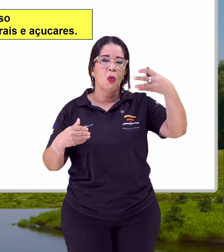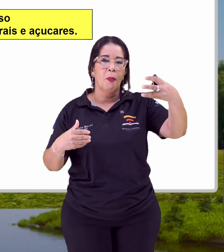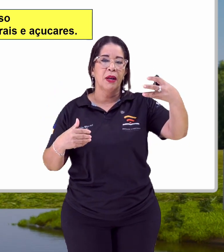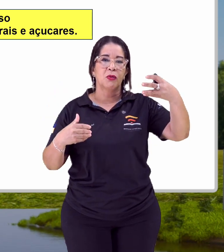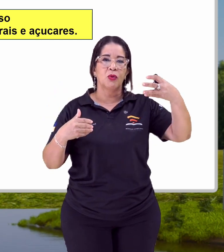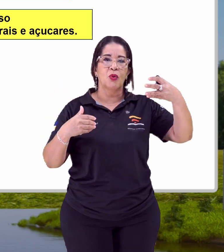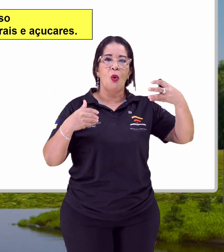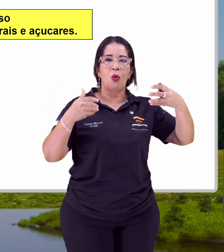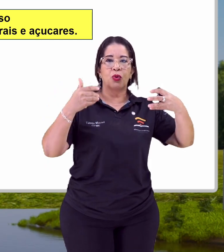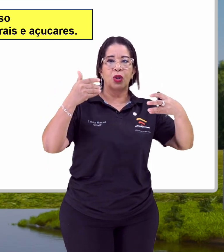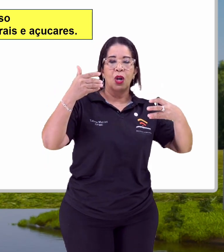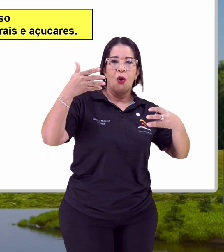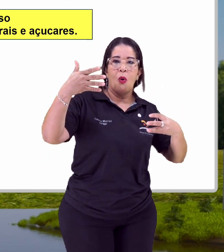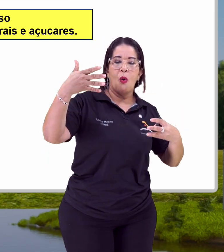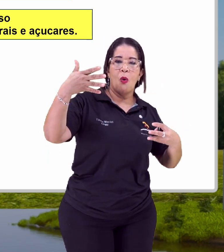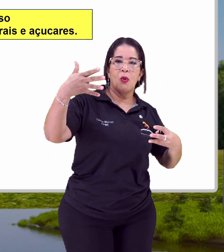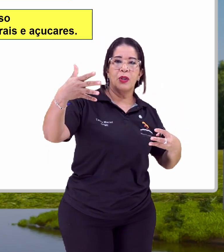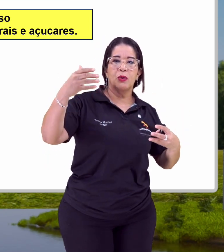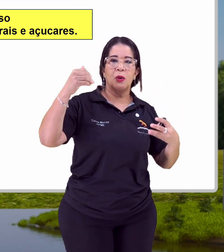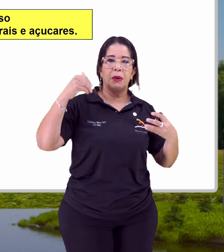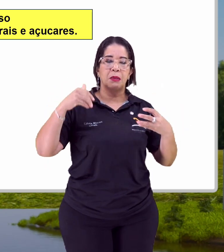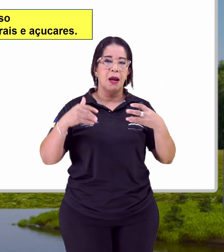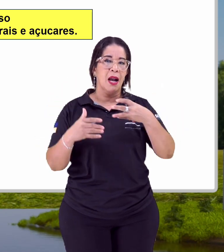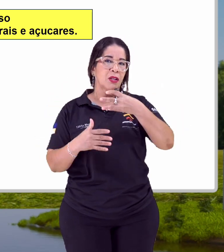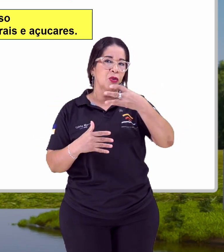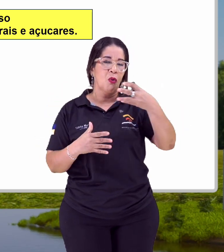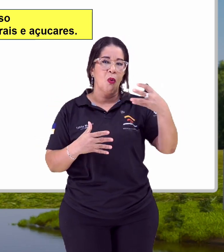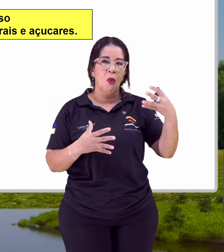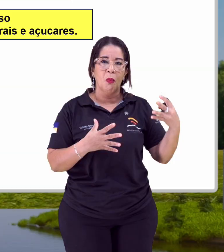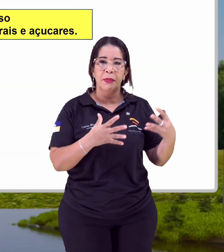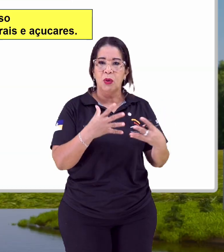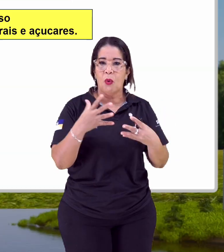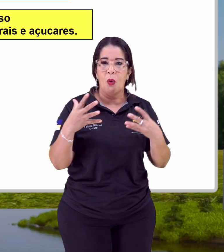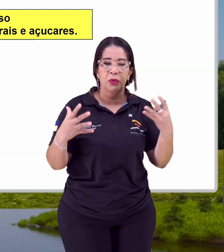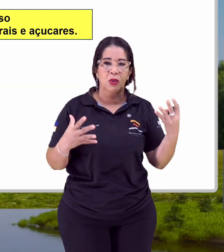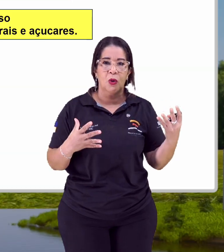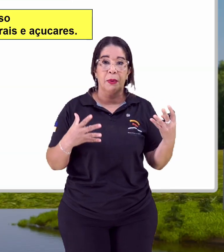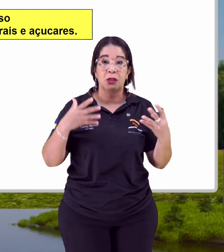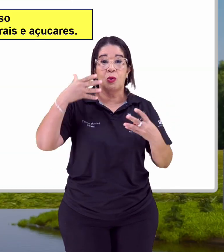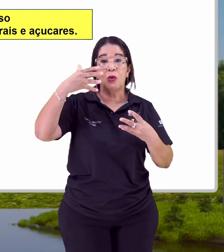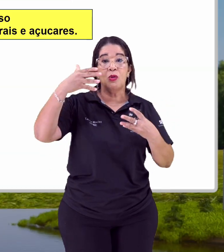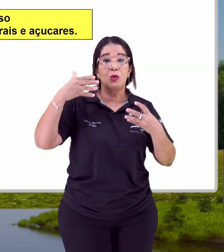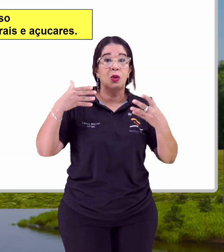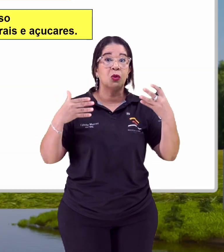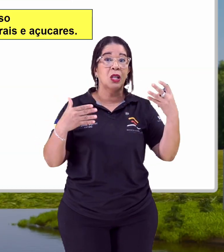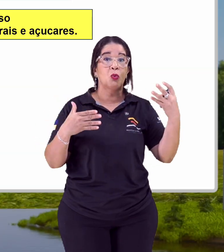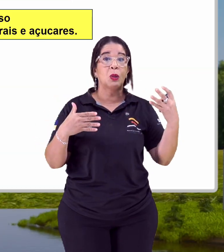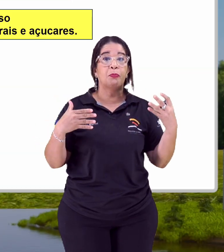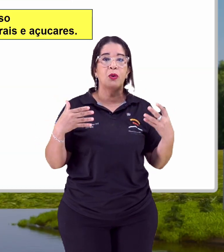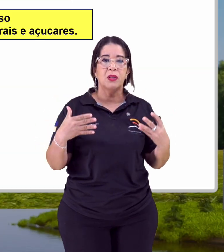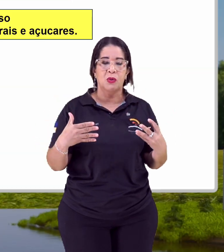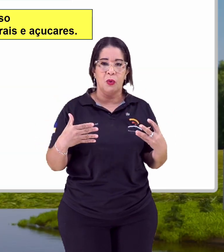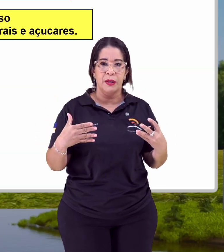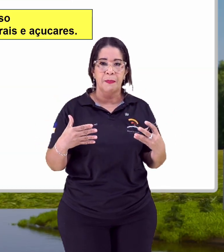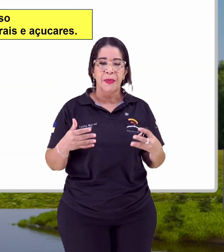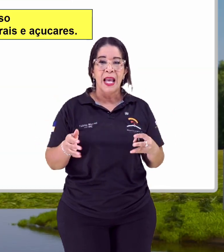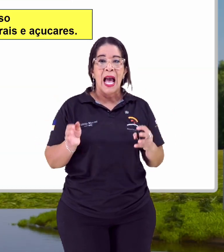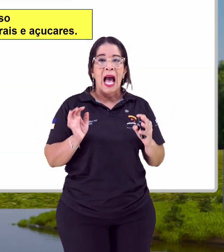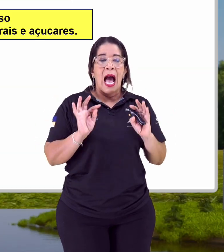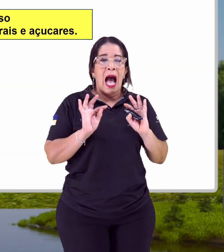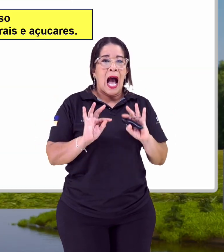ou o complexo de Golgi, ou o retículo endoplasmático, mitocôndrias, cloroplastos, todos nas suas